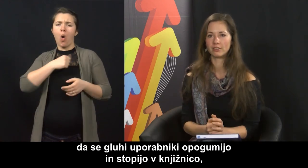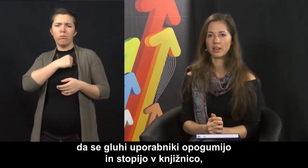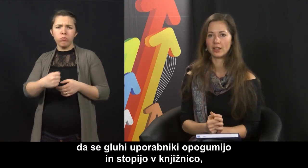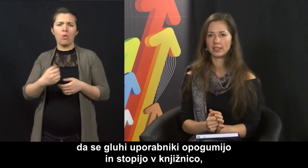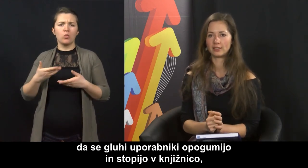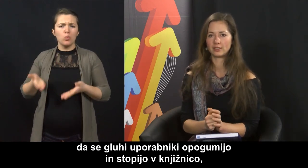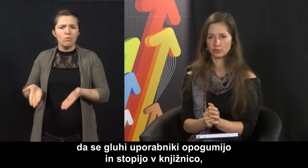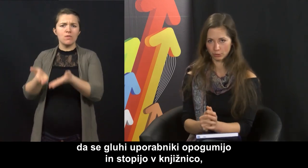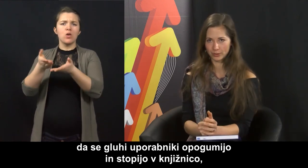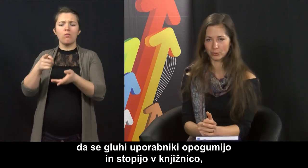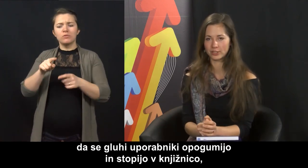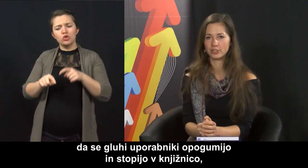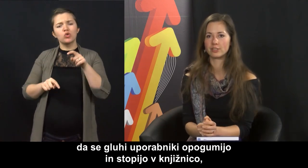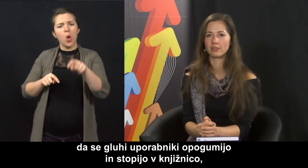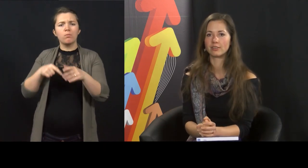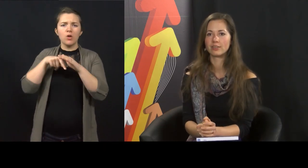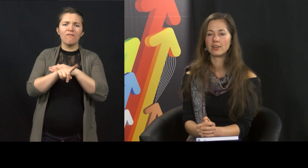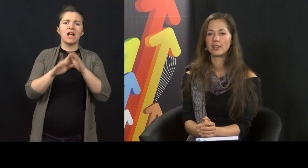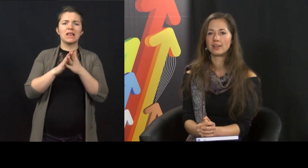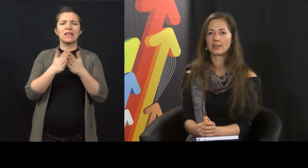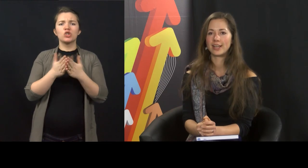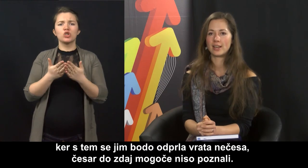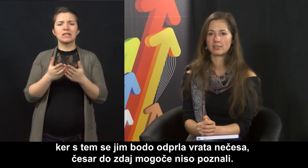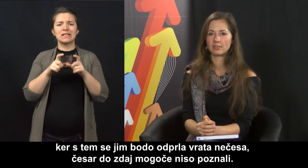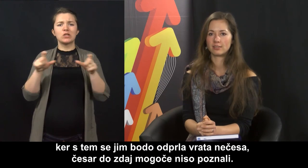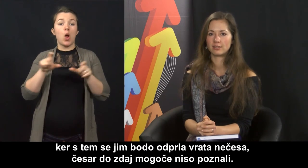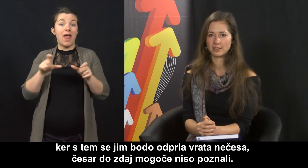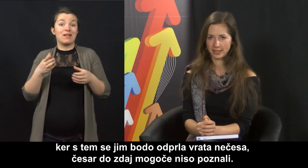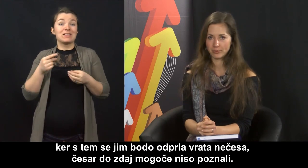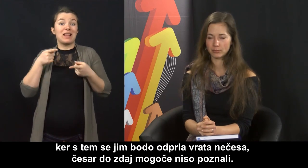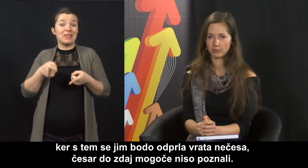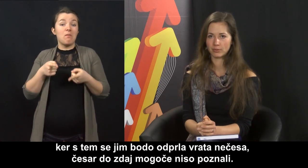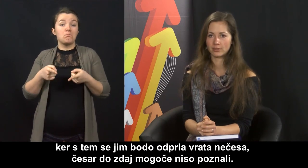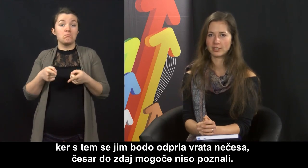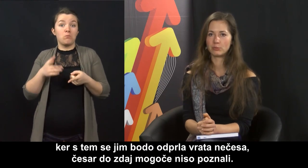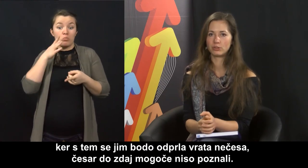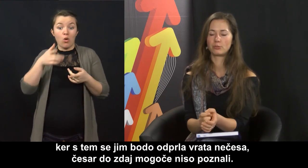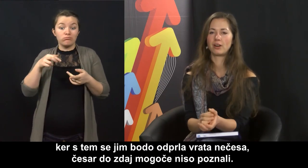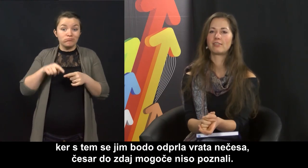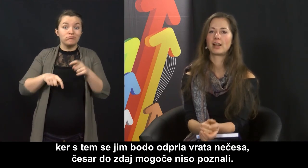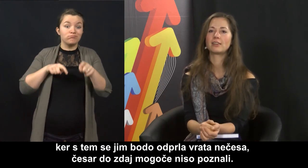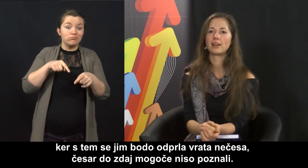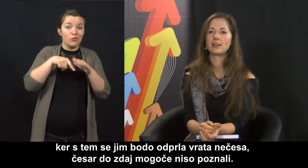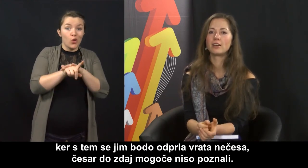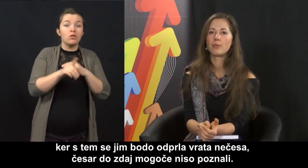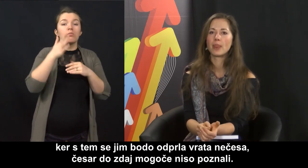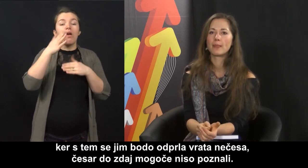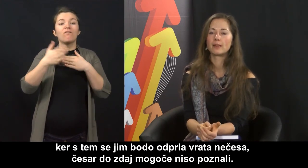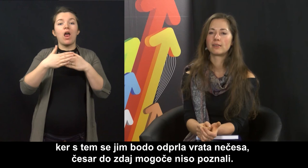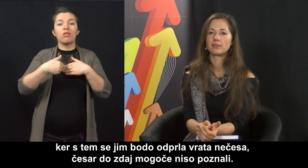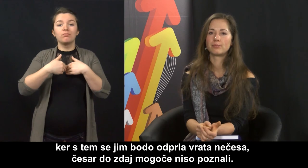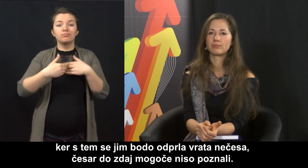opogumijo in stopijo v knjižnico, ker s tem se jim bodo odprla vrata